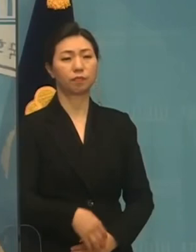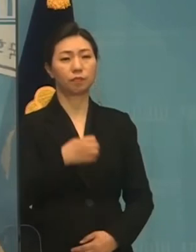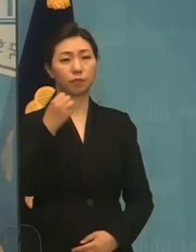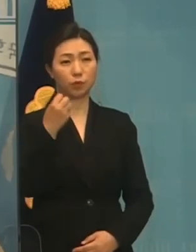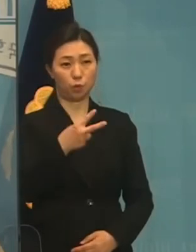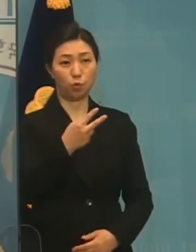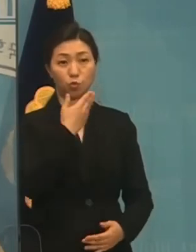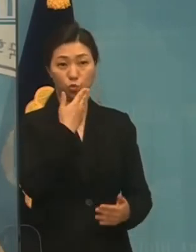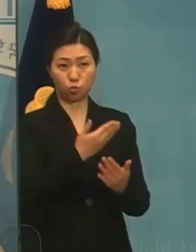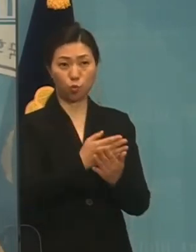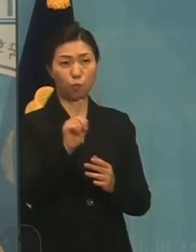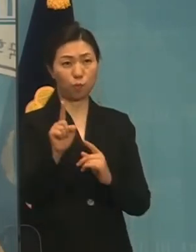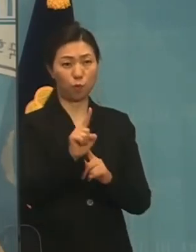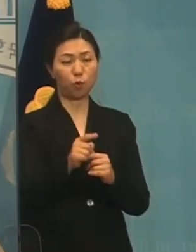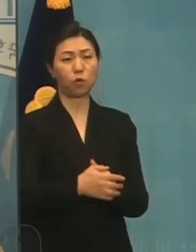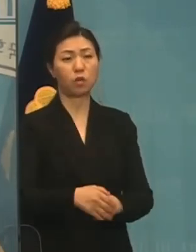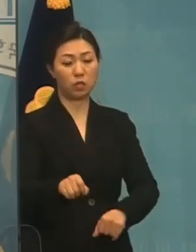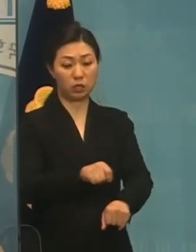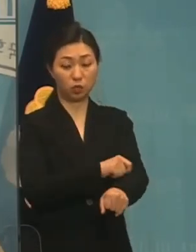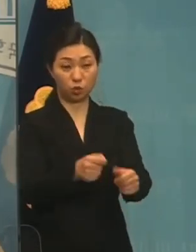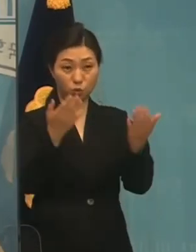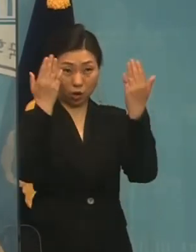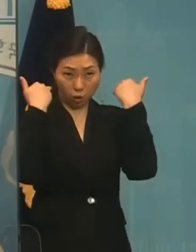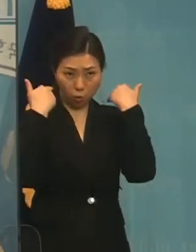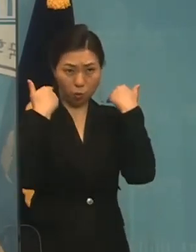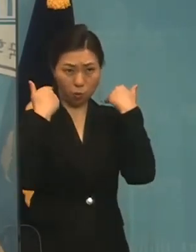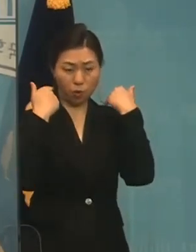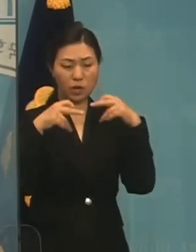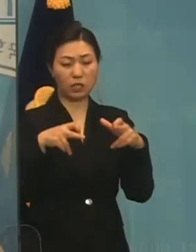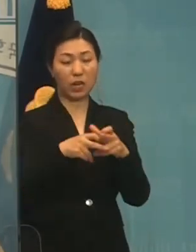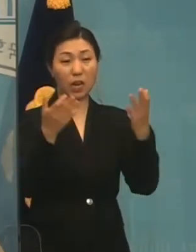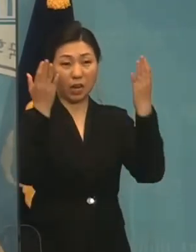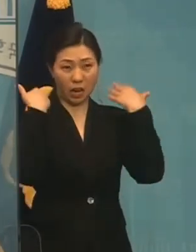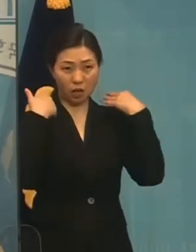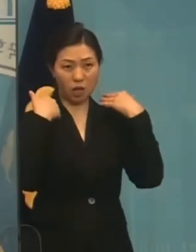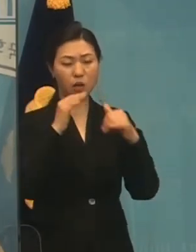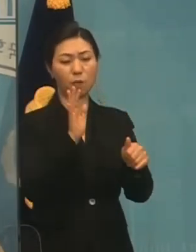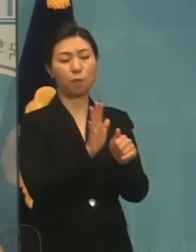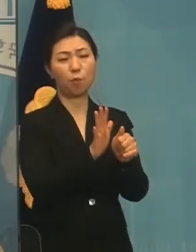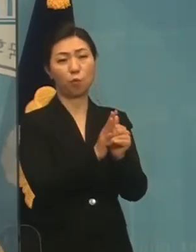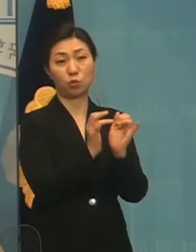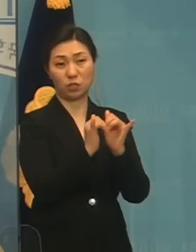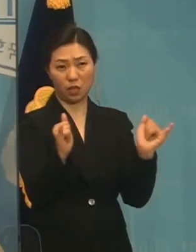가지 중요한 것은 특수학교 보조인력에 관한 문제입니다.